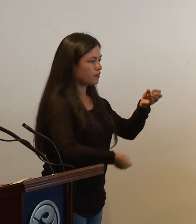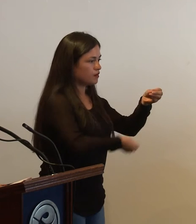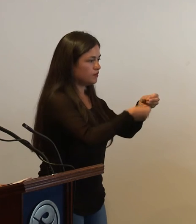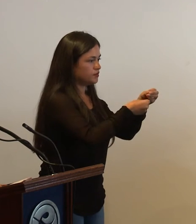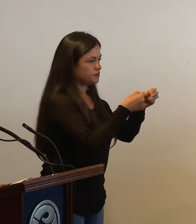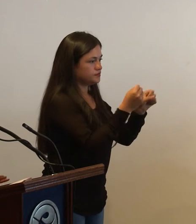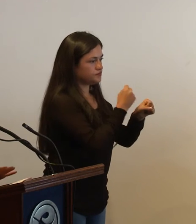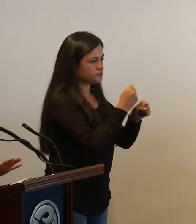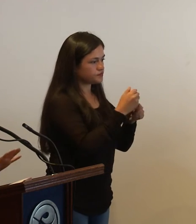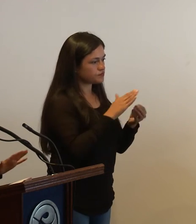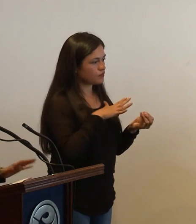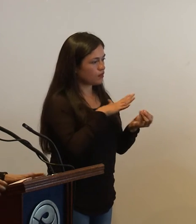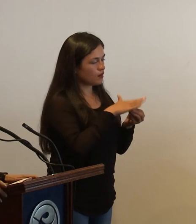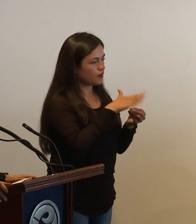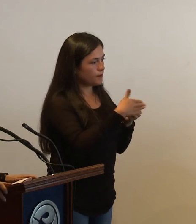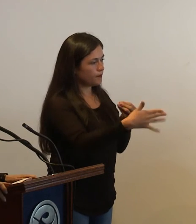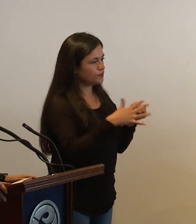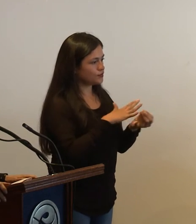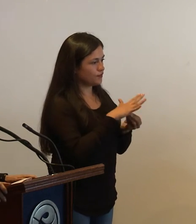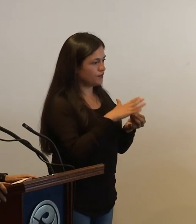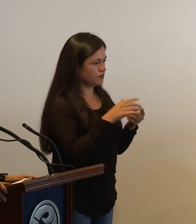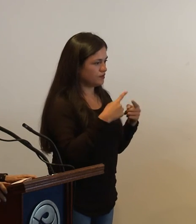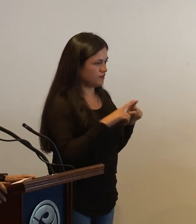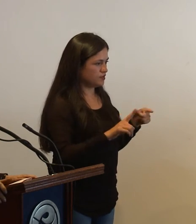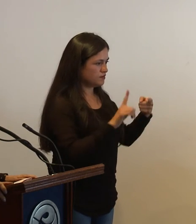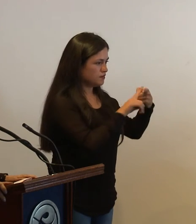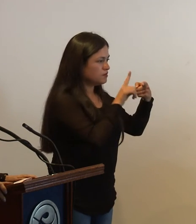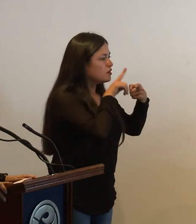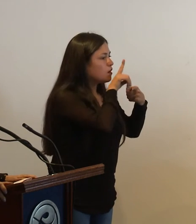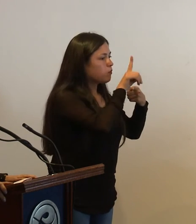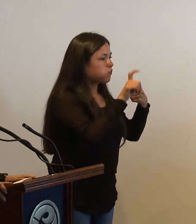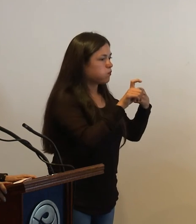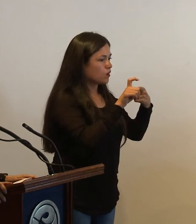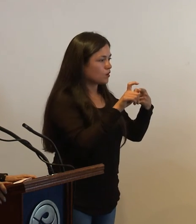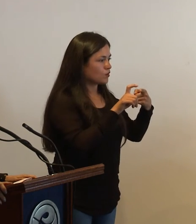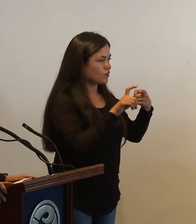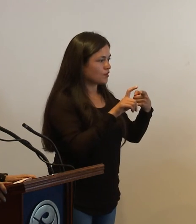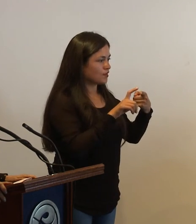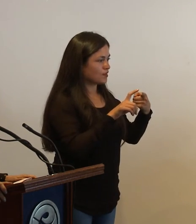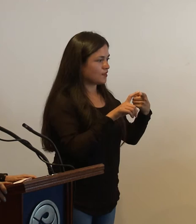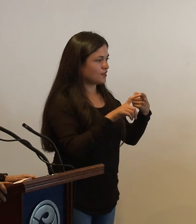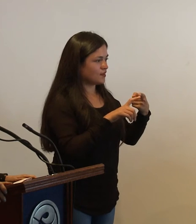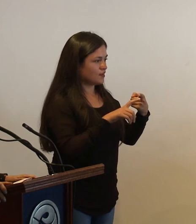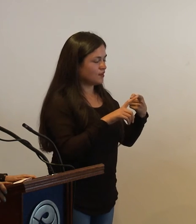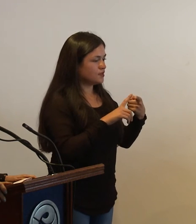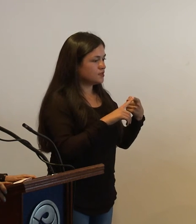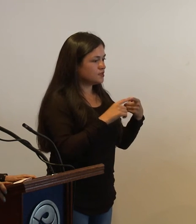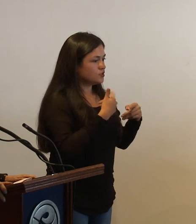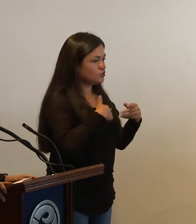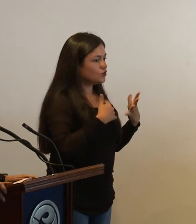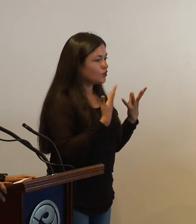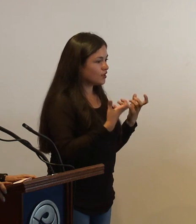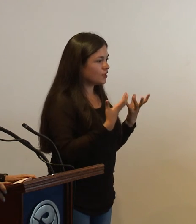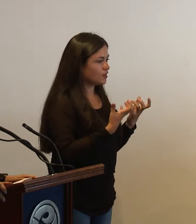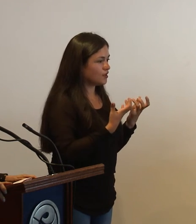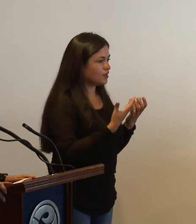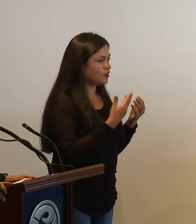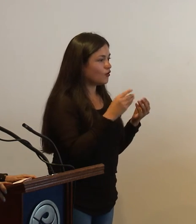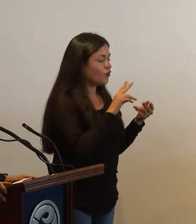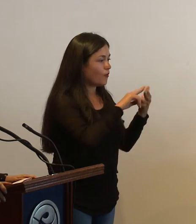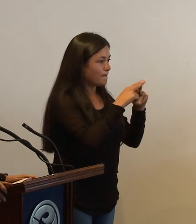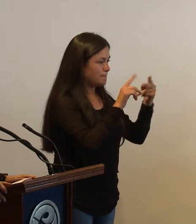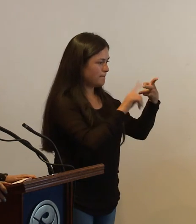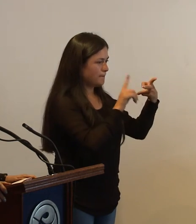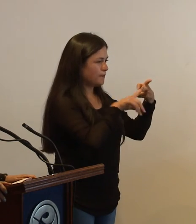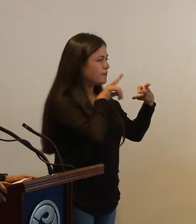A diferencia de la primera pregunta, esta quisiera pensarla, quisiera abordarla fundamentalmente